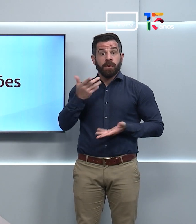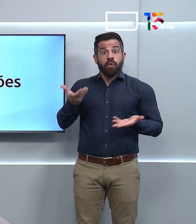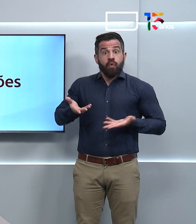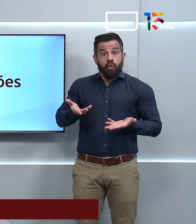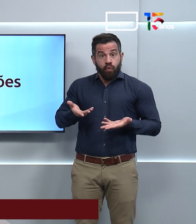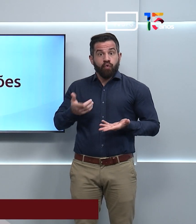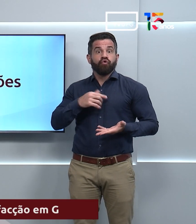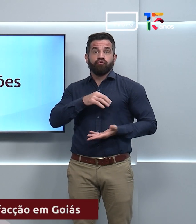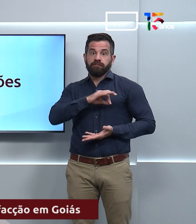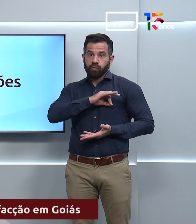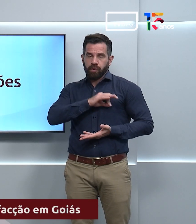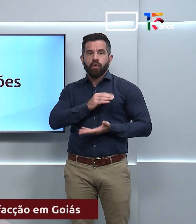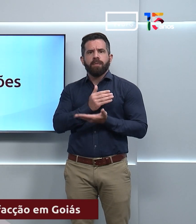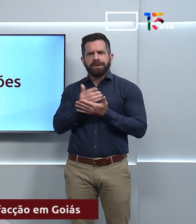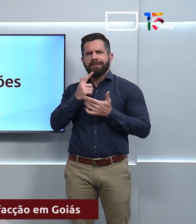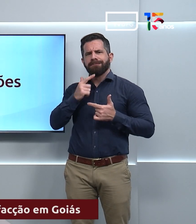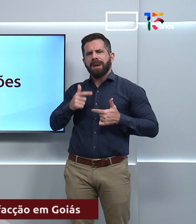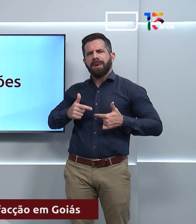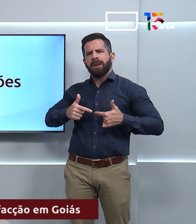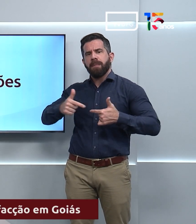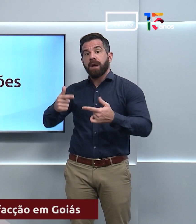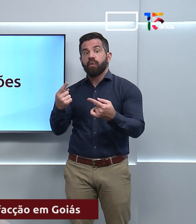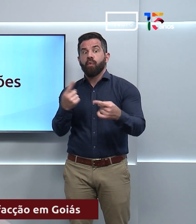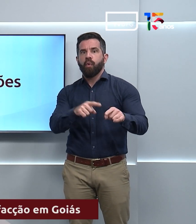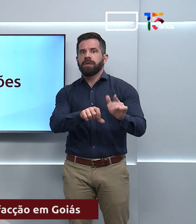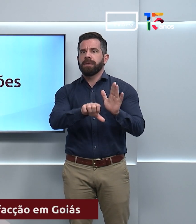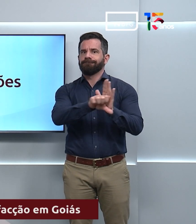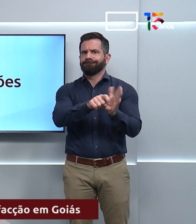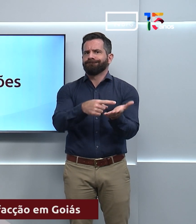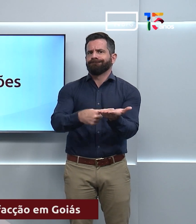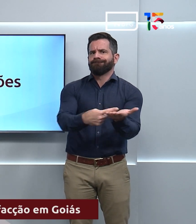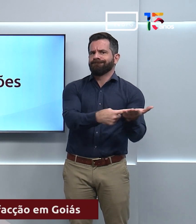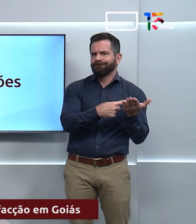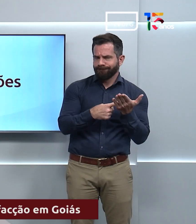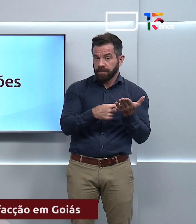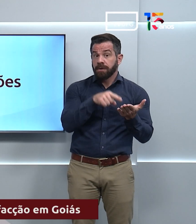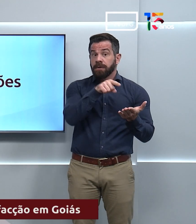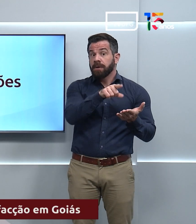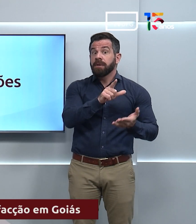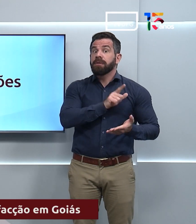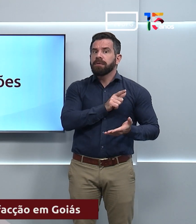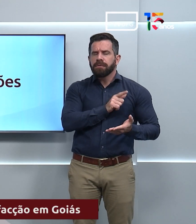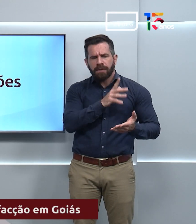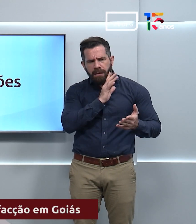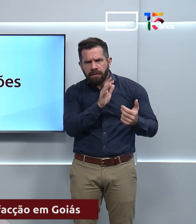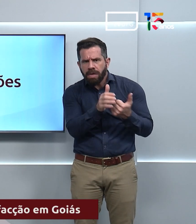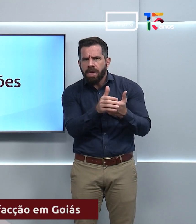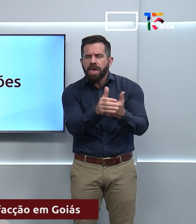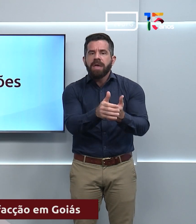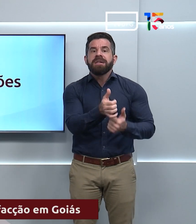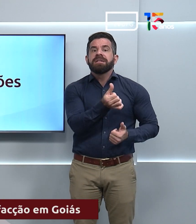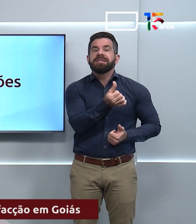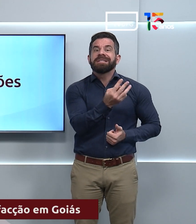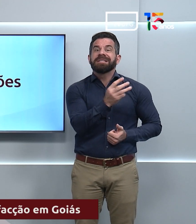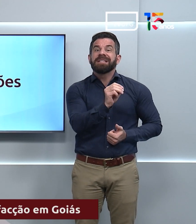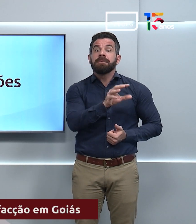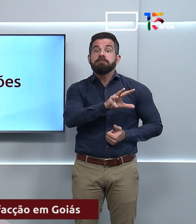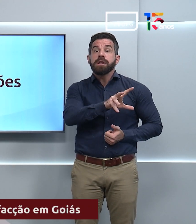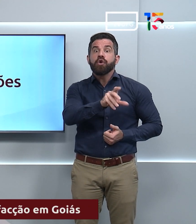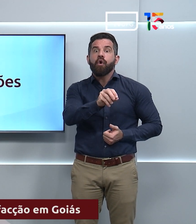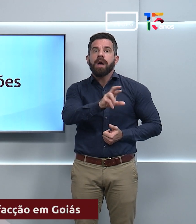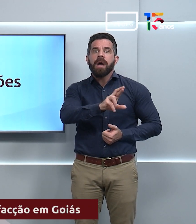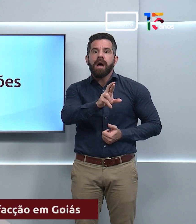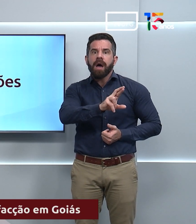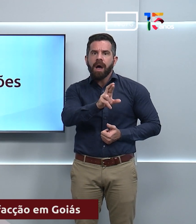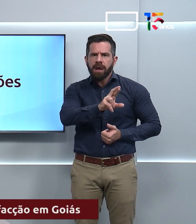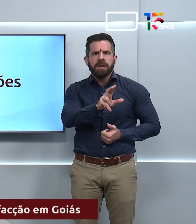hoje uma operação contra uma organização criminosa suspeita de movimentar mais de 630